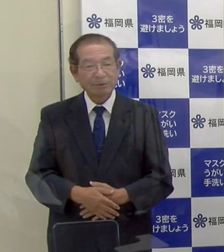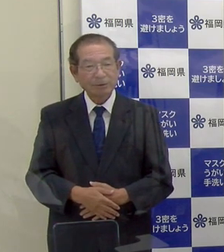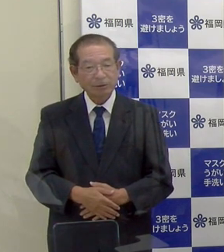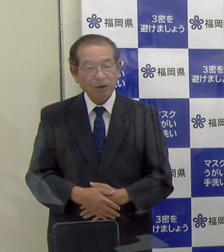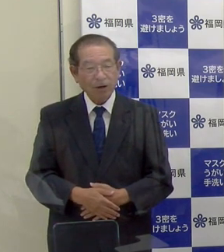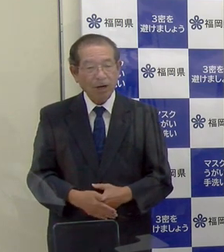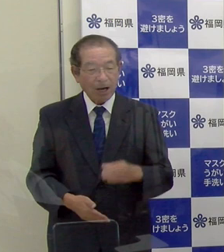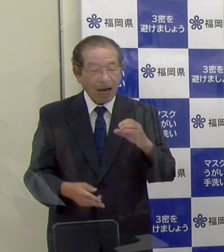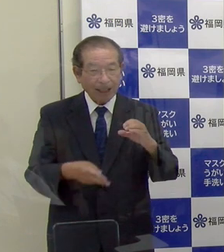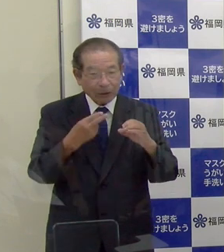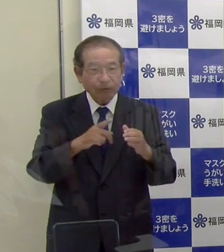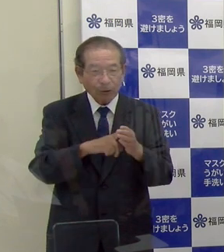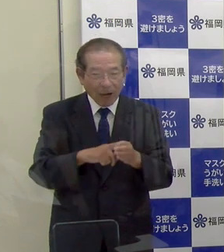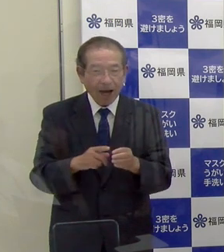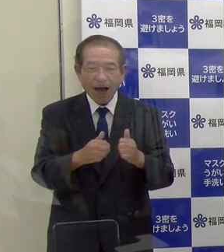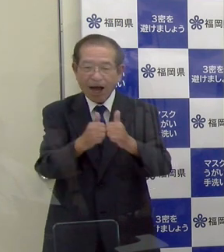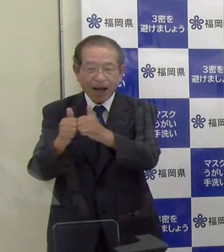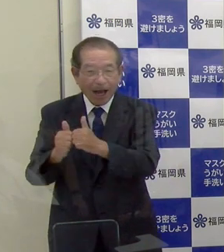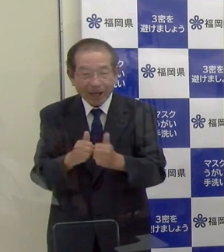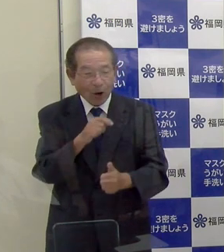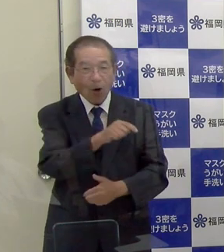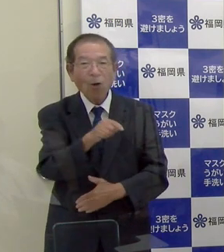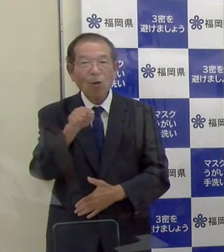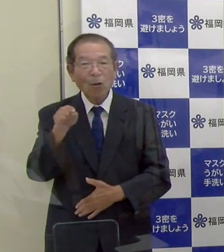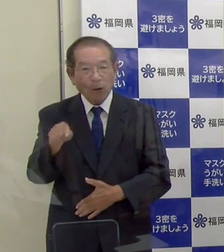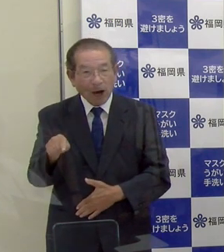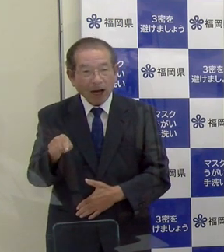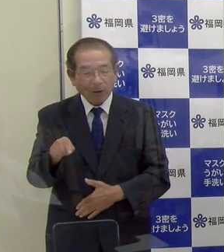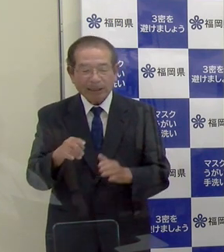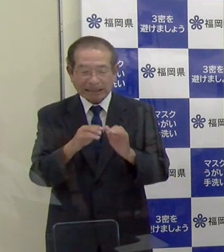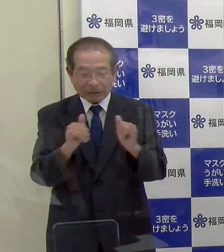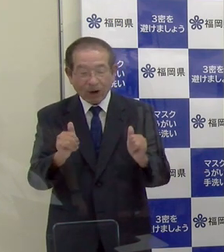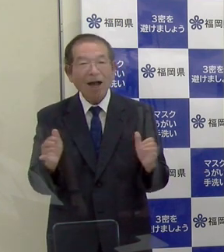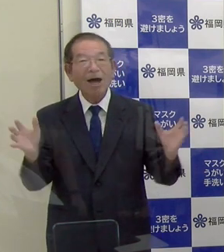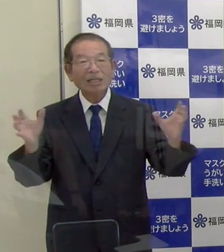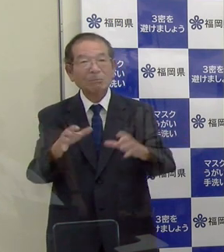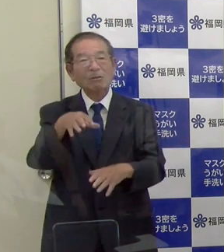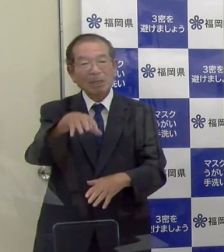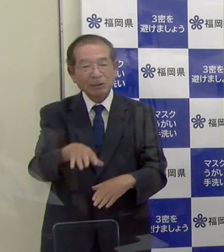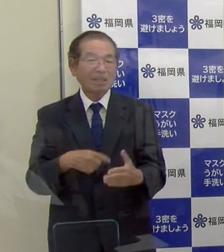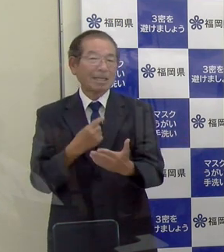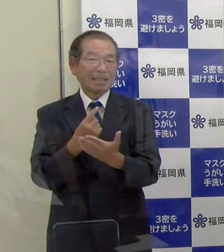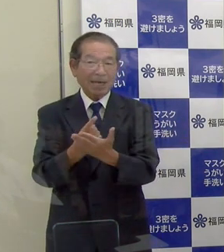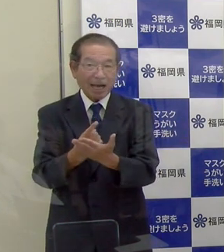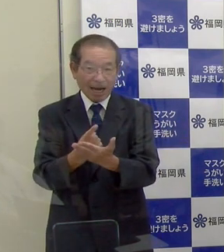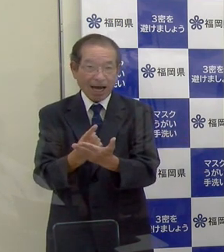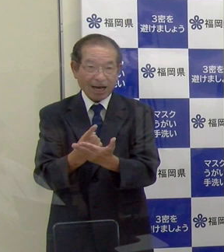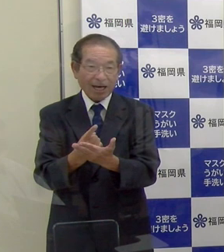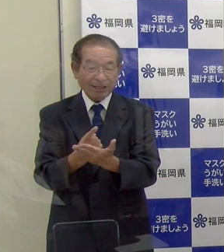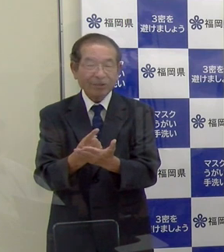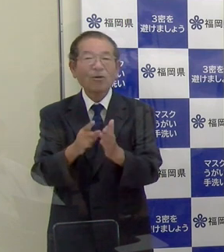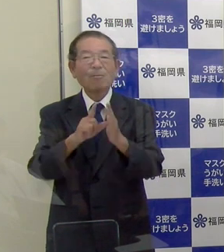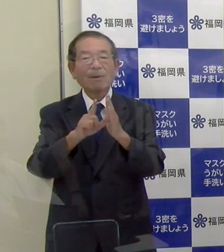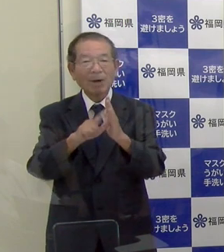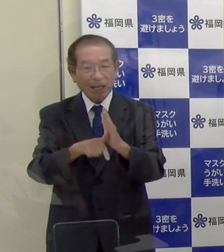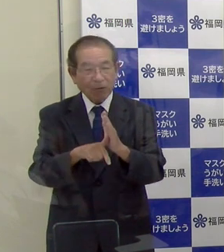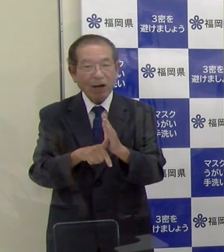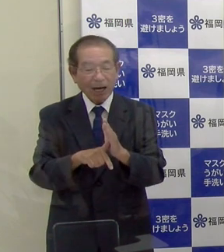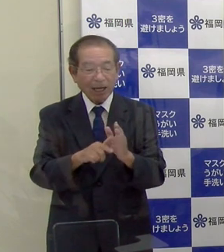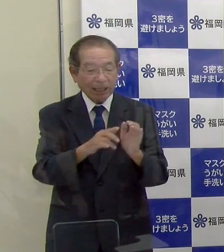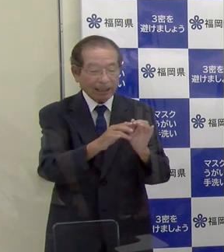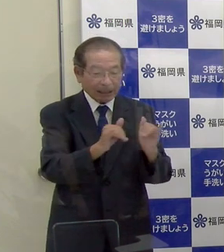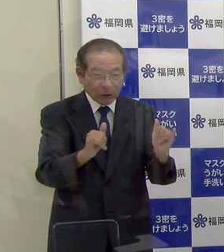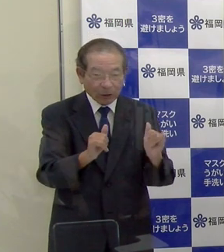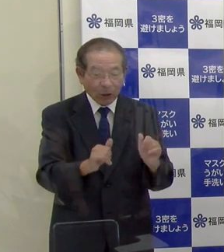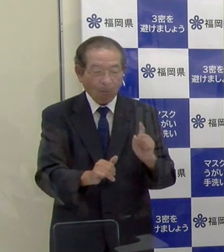会食や会合に当たりましてはまあ人が集まる場所にですね参加される場合ということでございます人と